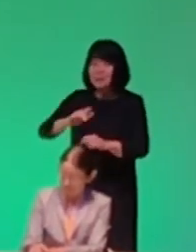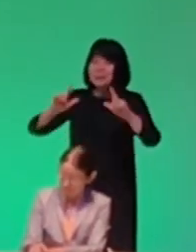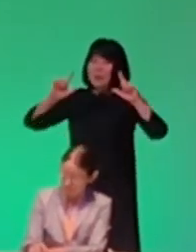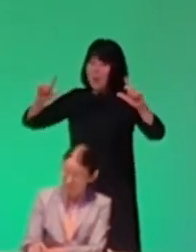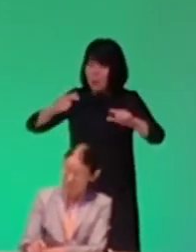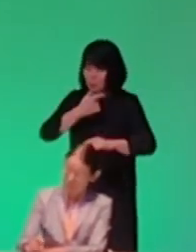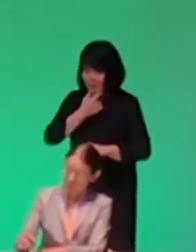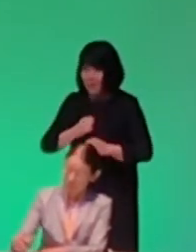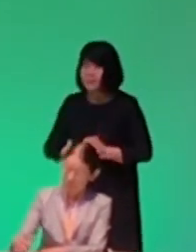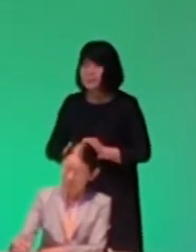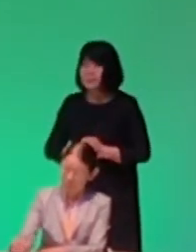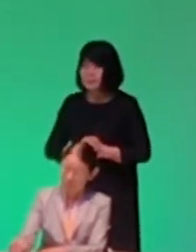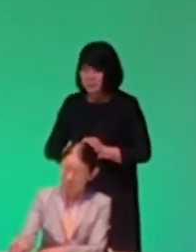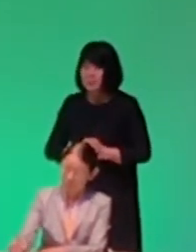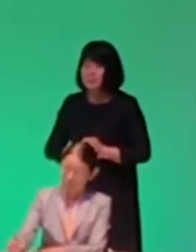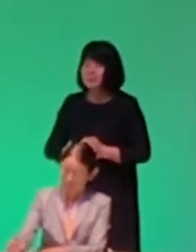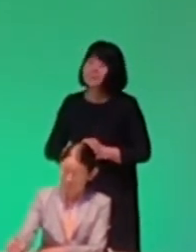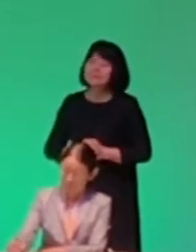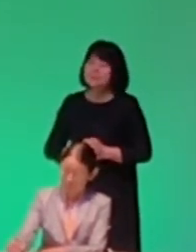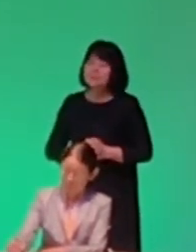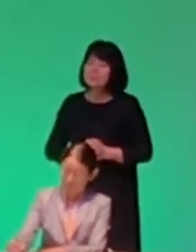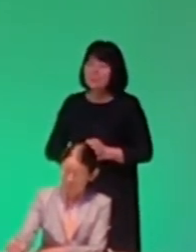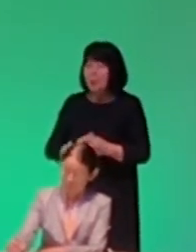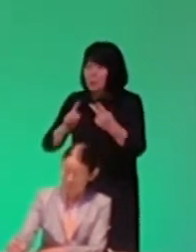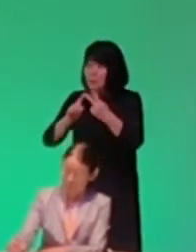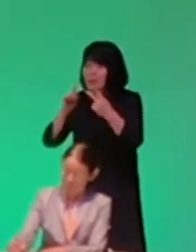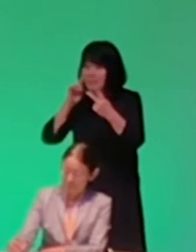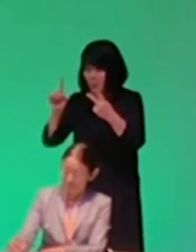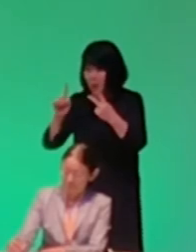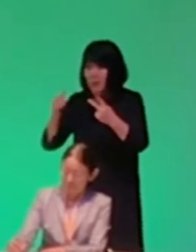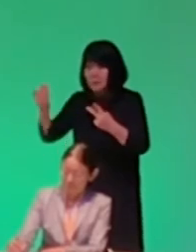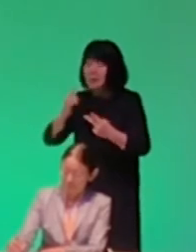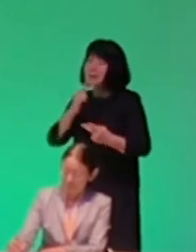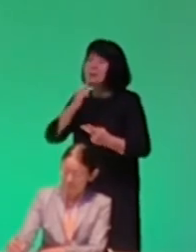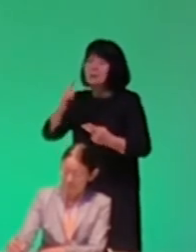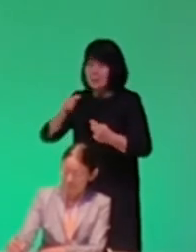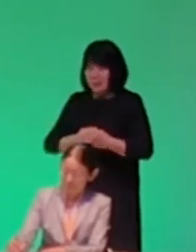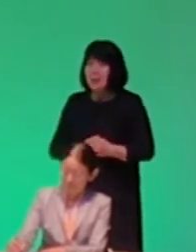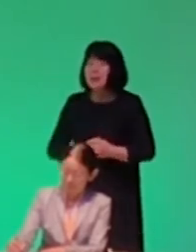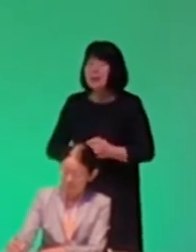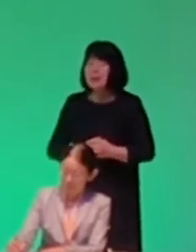告して参りたいと思います。2つ目にはさっき申し上げた、